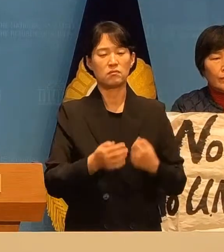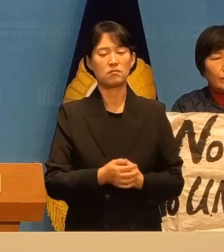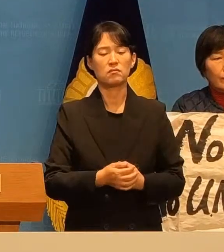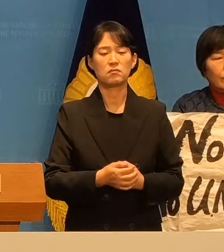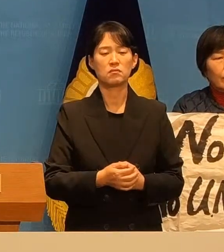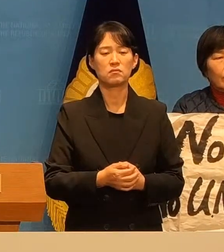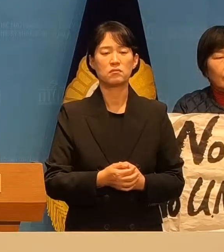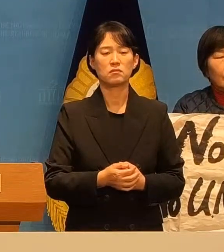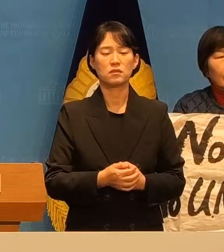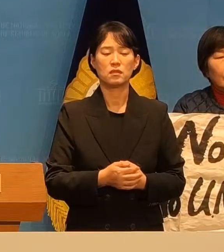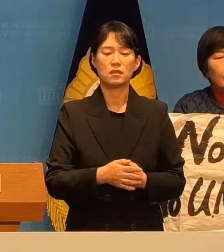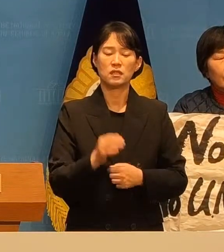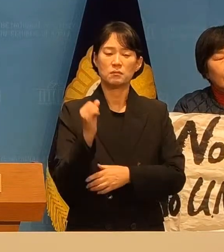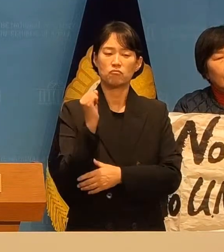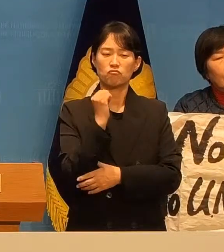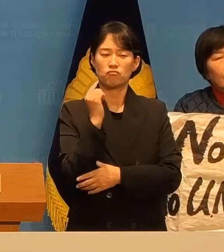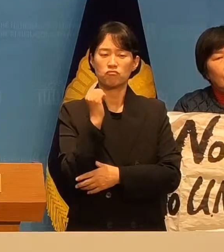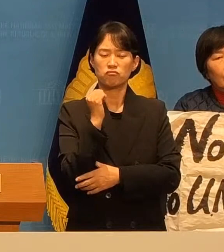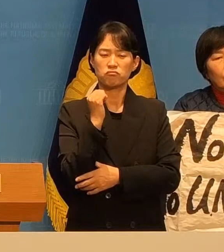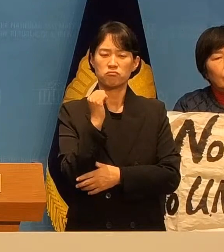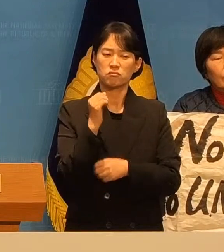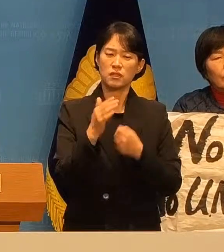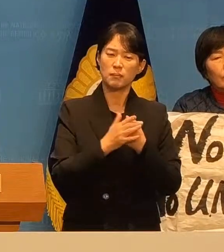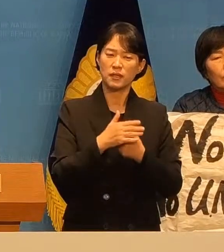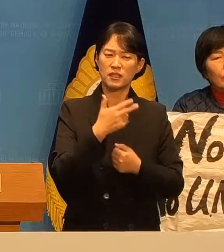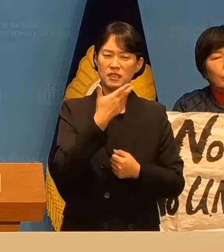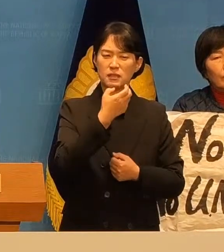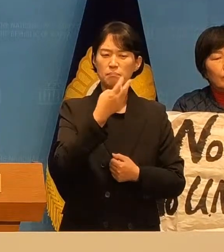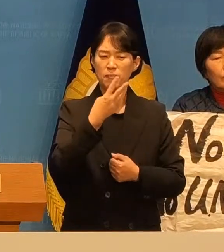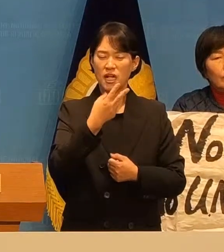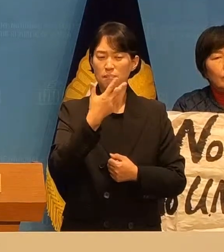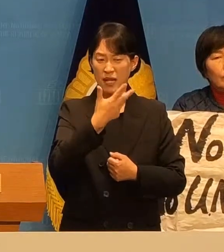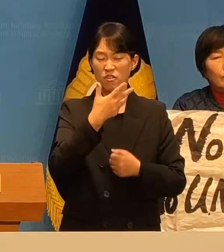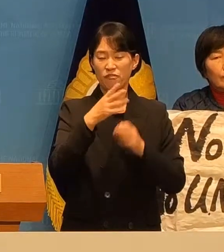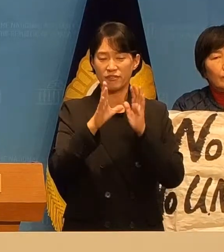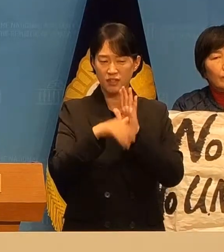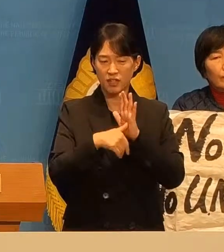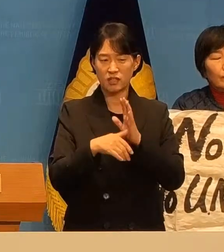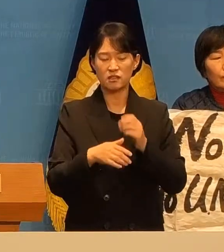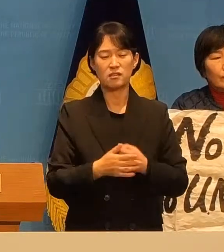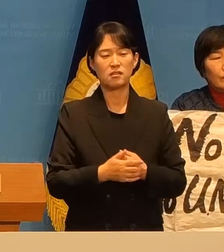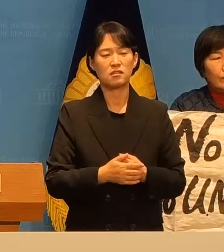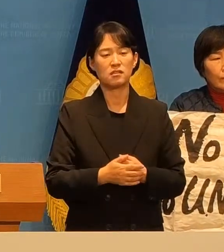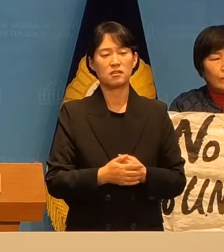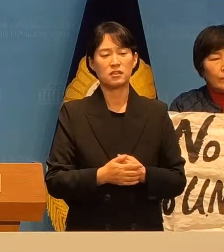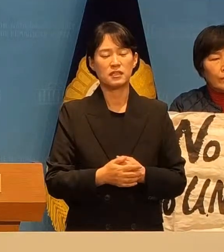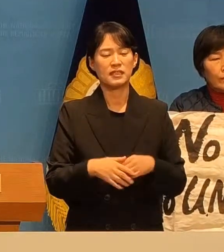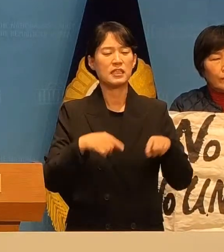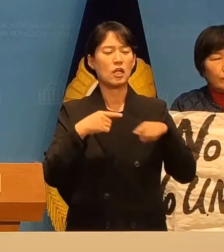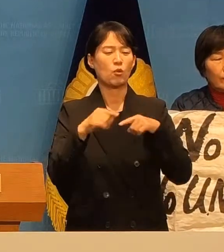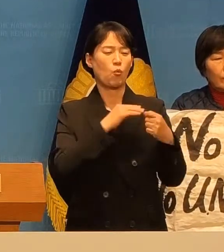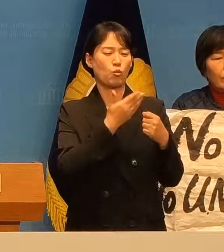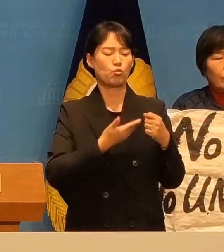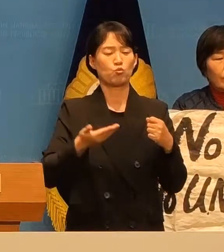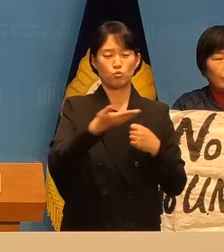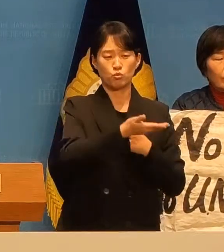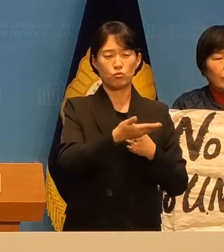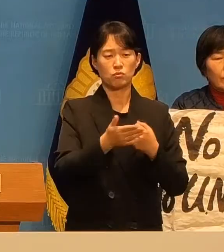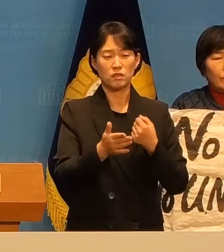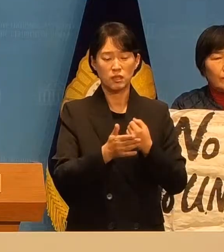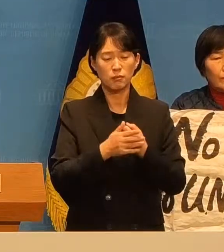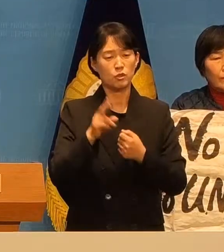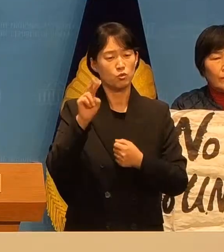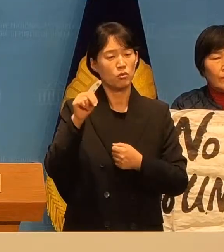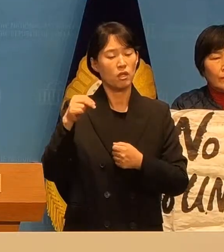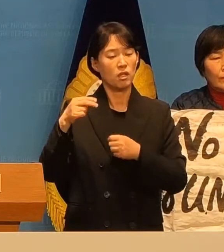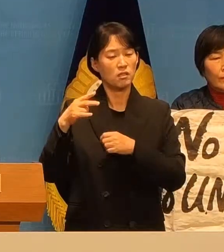지휘권이 흔들리기 때문에 78년에는 한미연합세에 작전지휘권을 넘겨주었습니다. 그래서 UNC의 존재